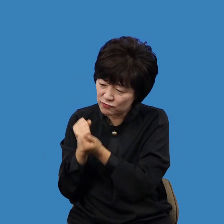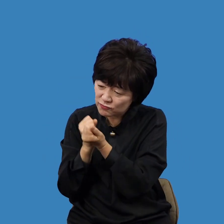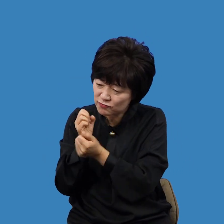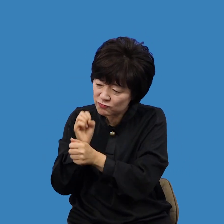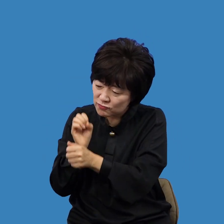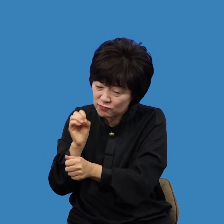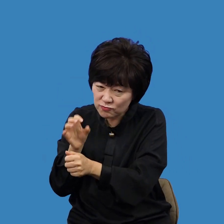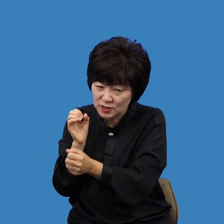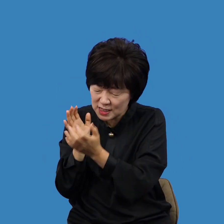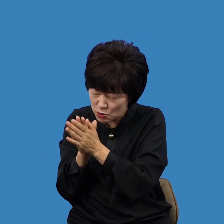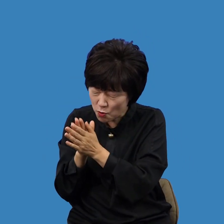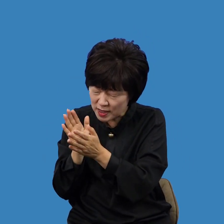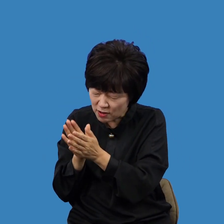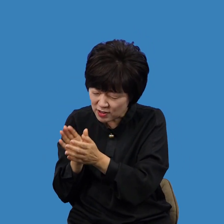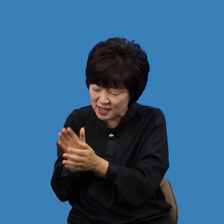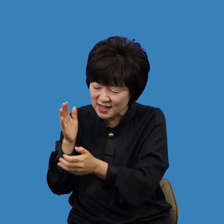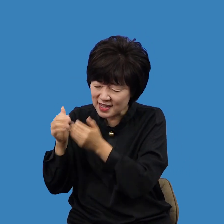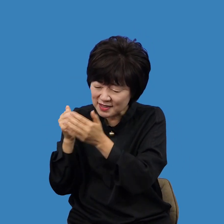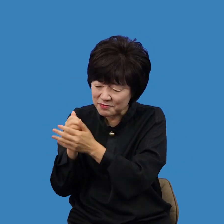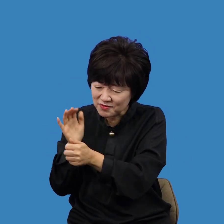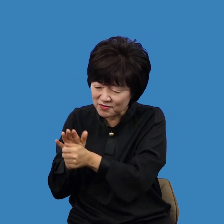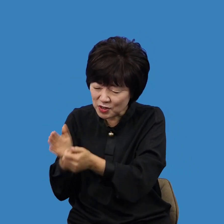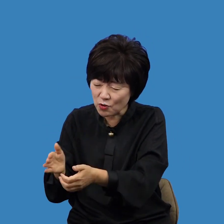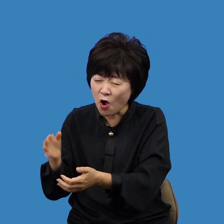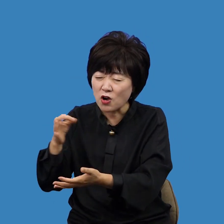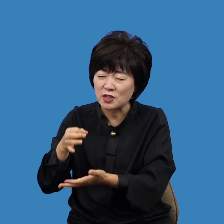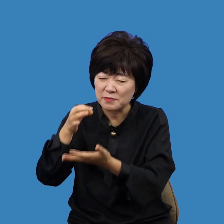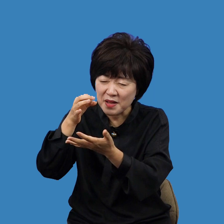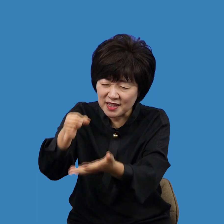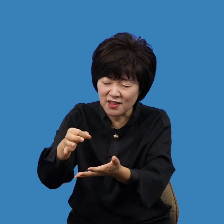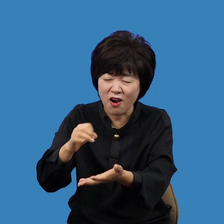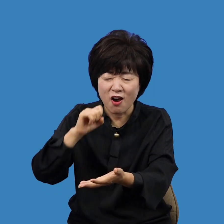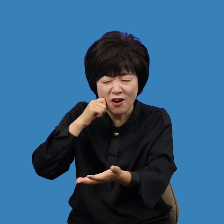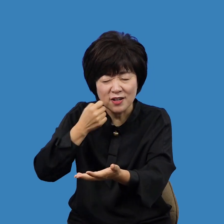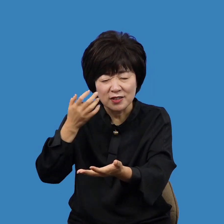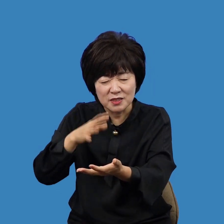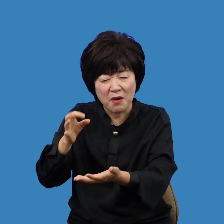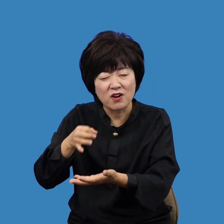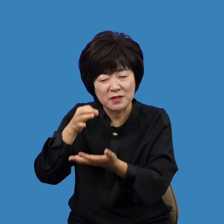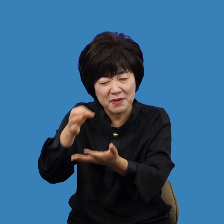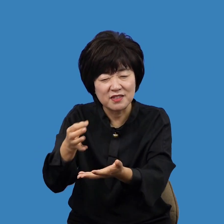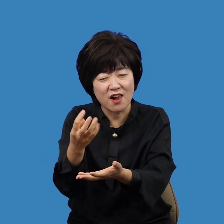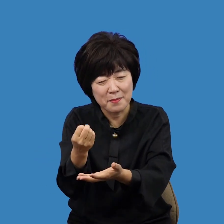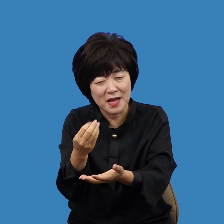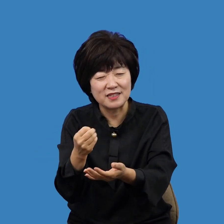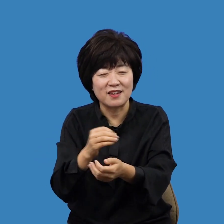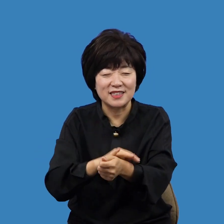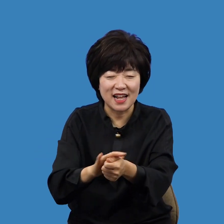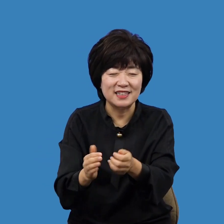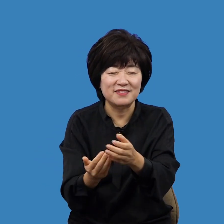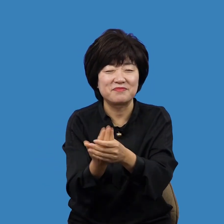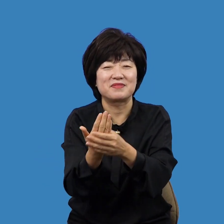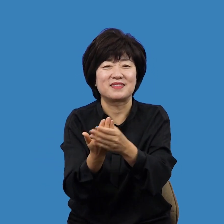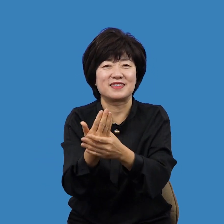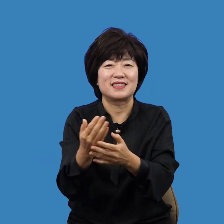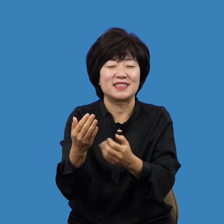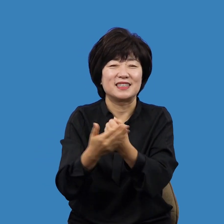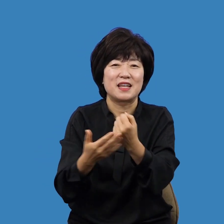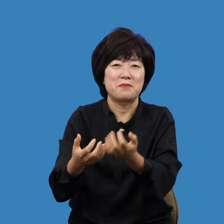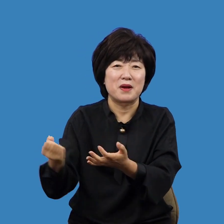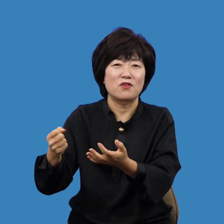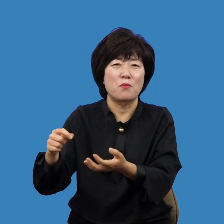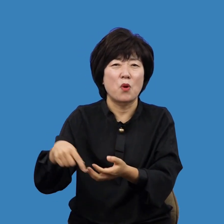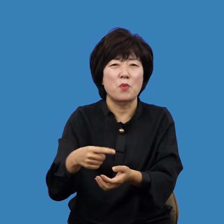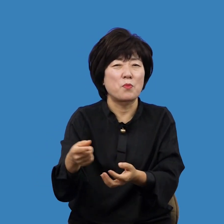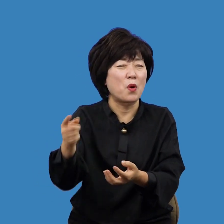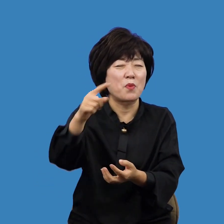사실은 이렇게 기도했더니 하나님께서 헌금을 좀 하라 그러시더라고. 그래서 내가 참 어려웠는데 헌금을 얼마를 해가지고 이렇게 해서 탁 했더니 이 사람이 그 은혜를 받고 어쩌고 저쩌고